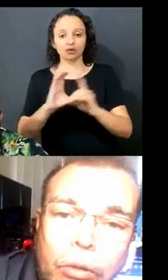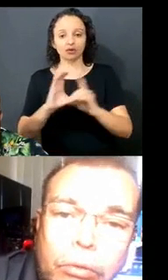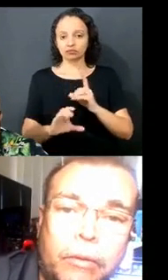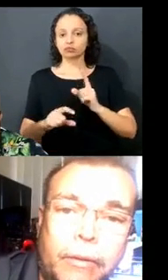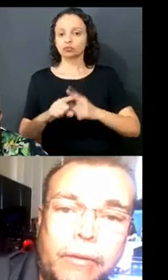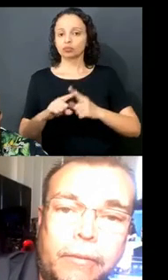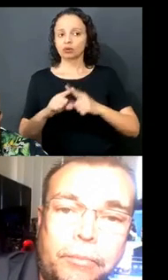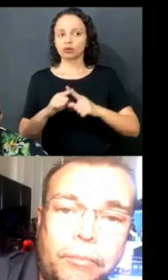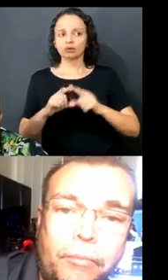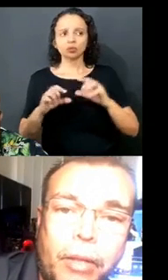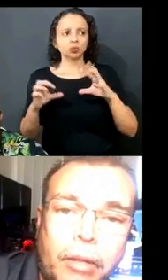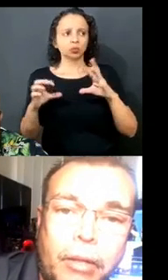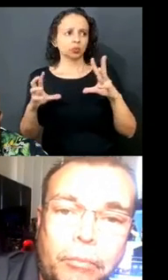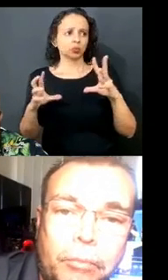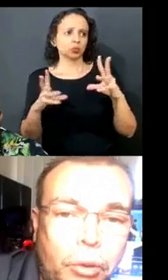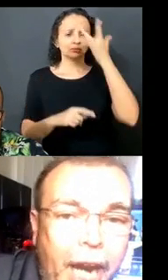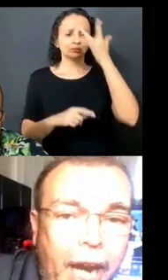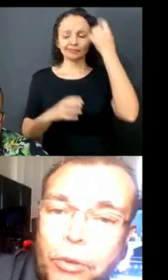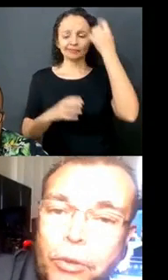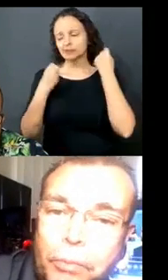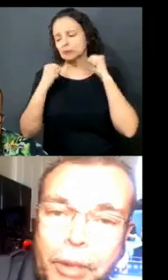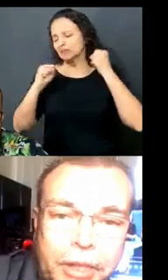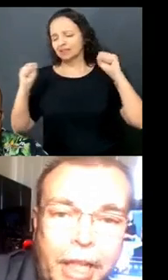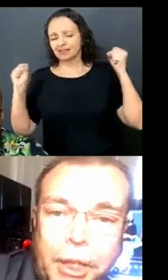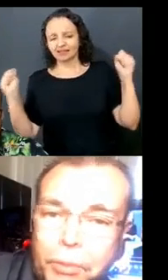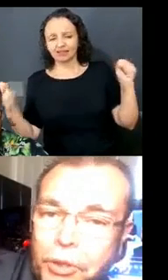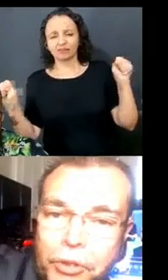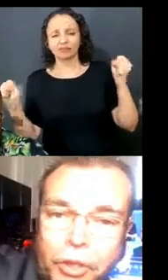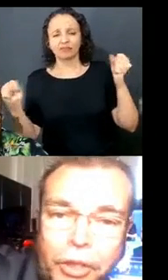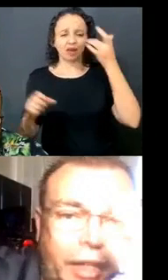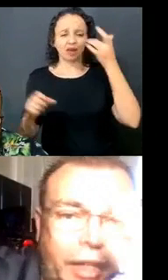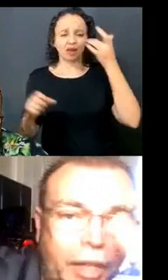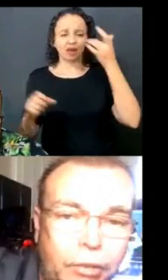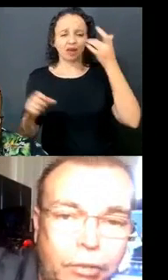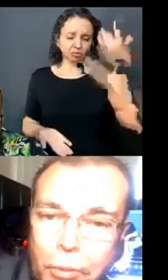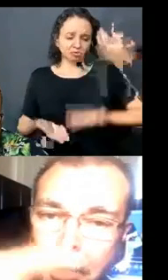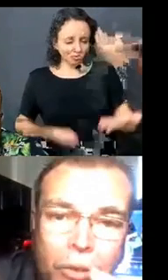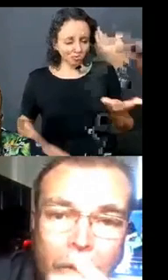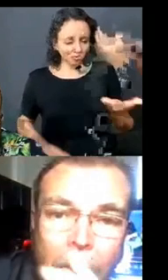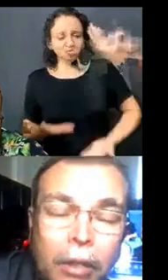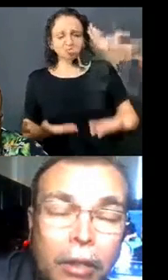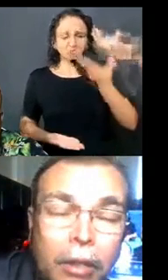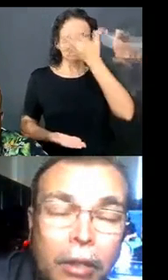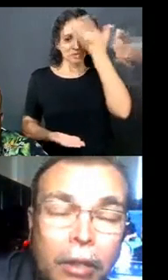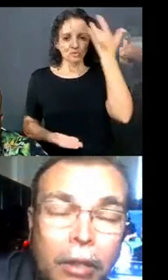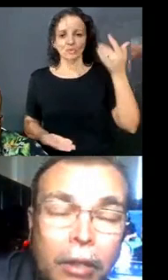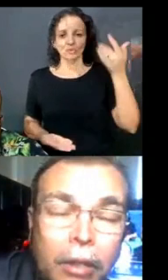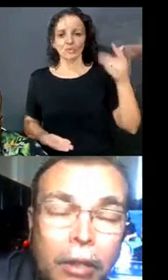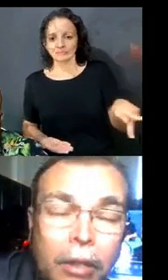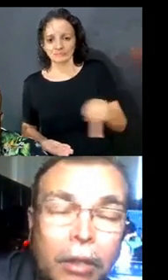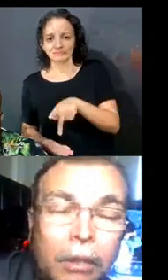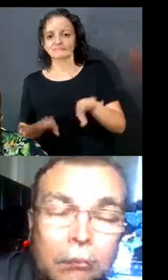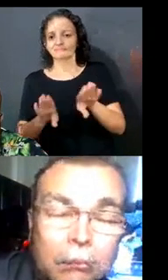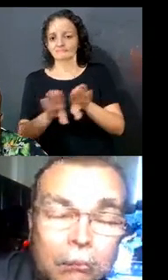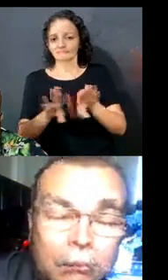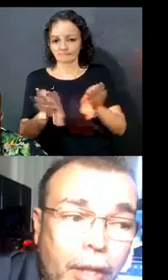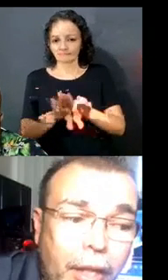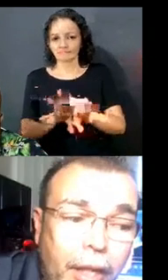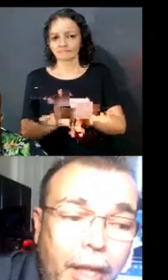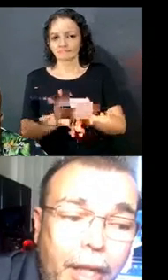todo mundo. O diácono, para o presidente, para o tesoureiro, para o pastor. E